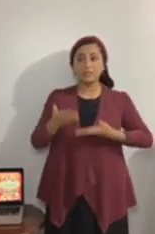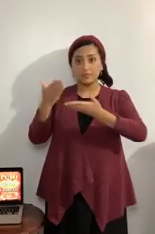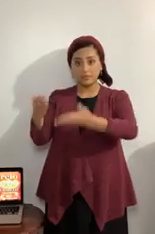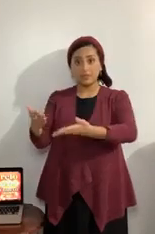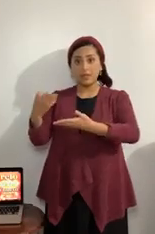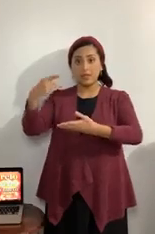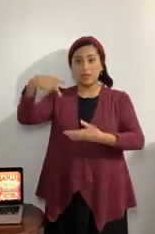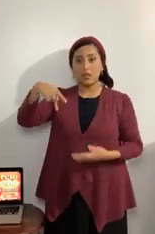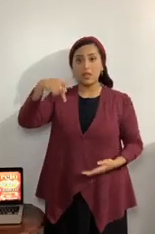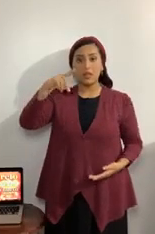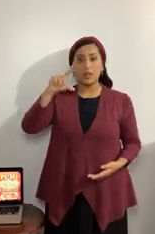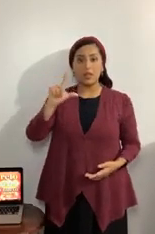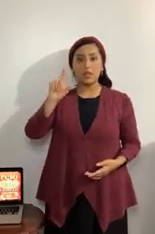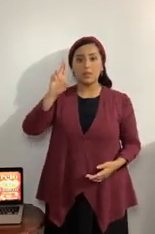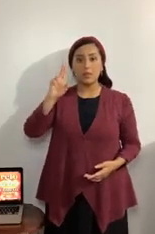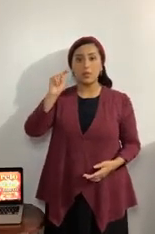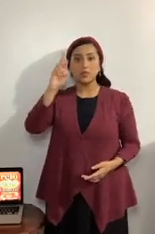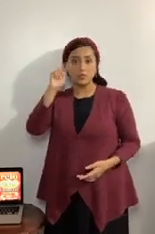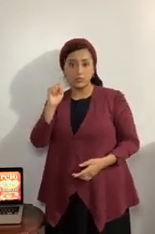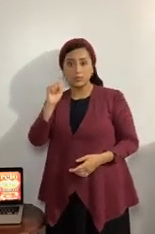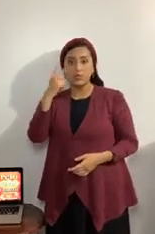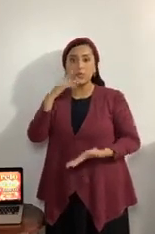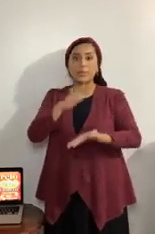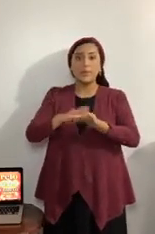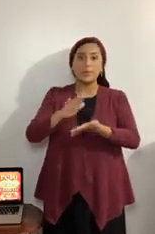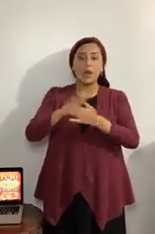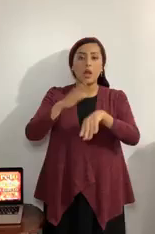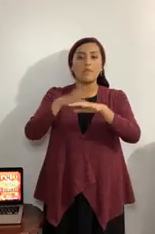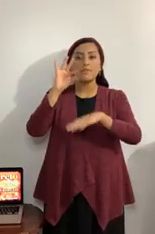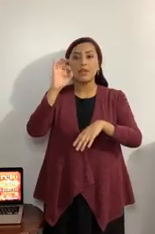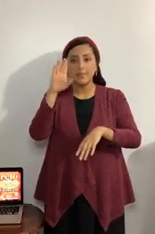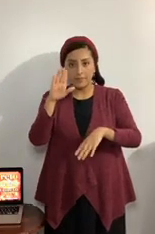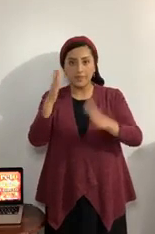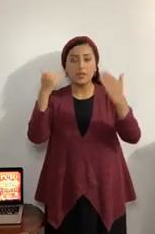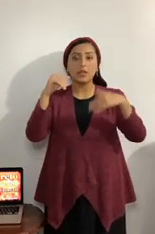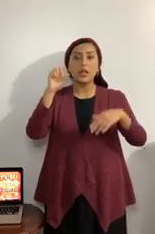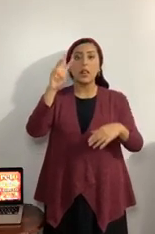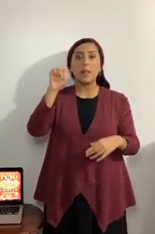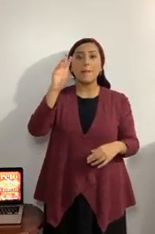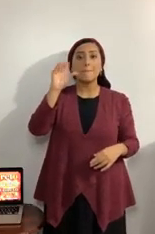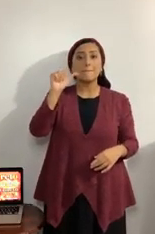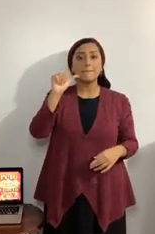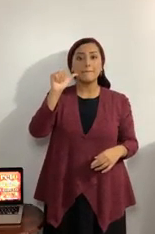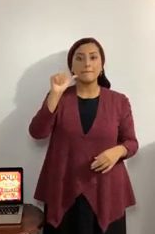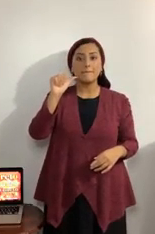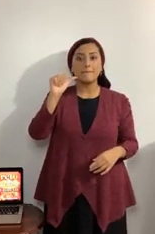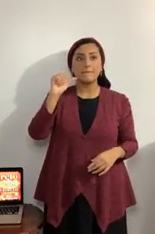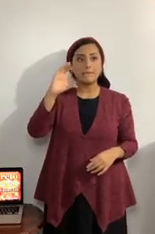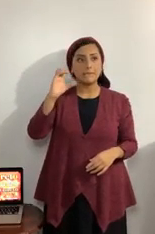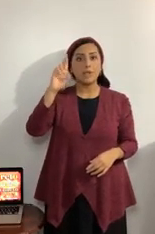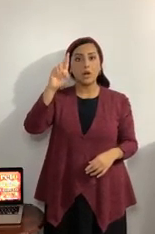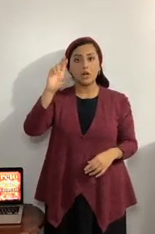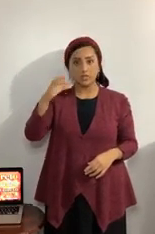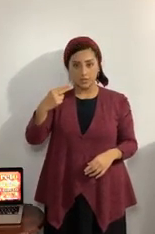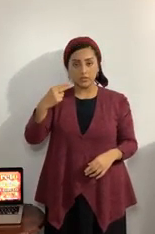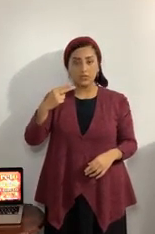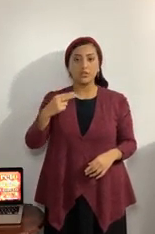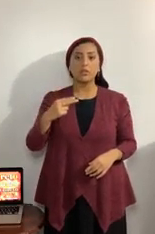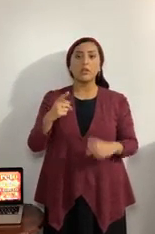conseguir pureza en este mes, en el mes de febrero. Marzo viene de Marte, dios de la guerra. Este era el primer